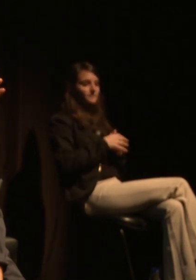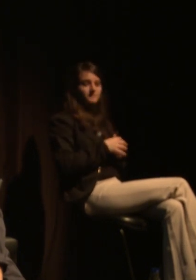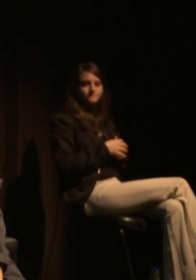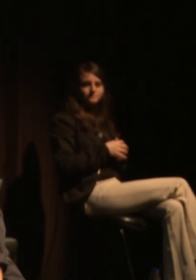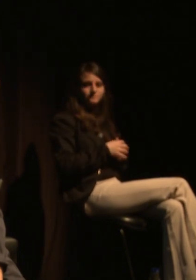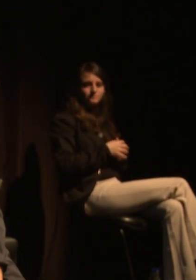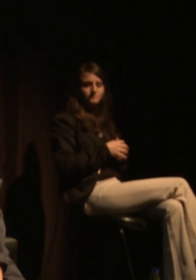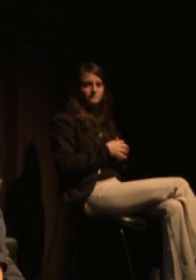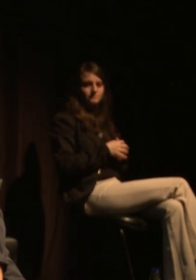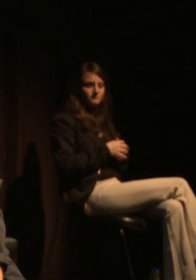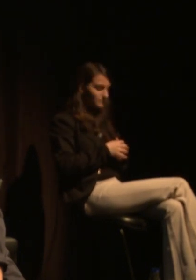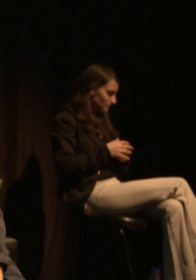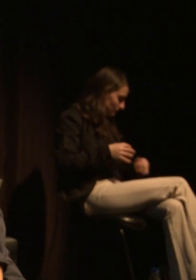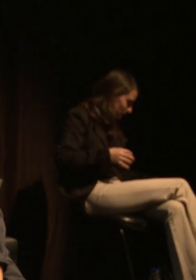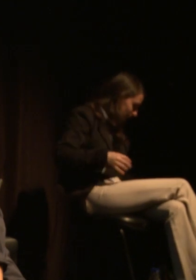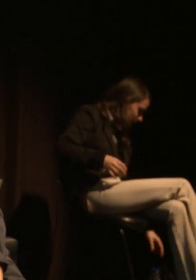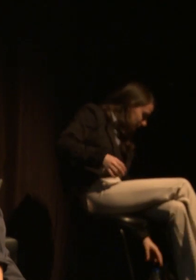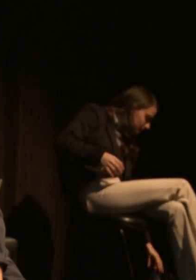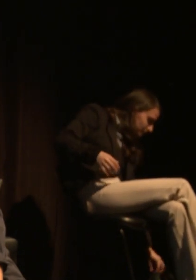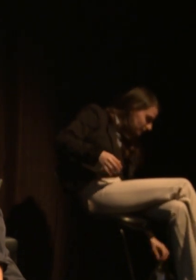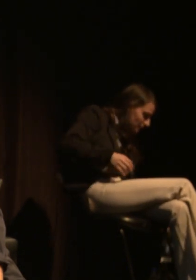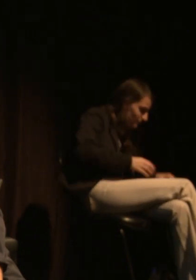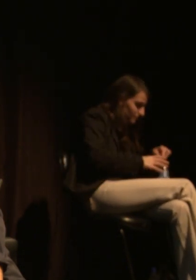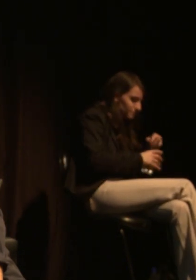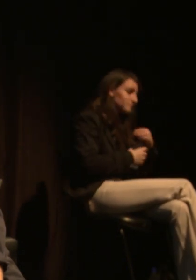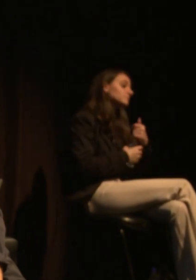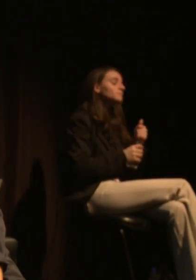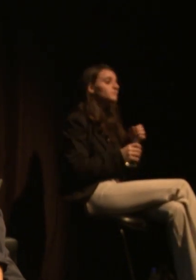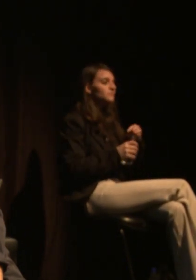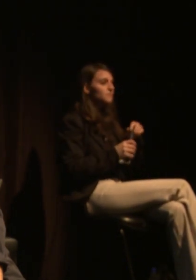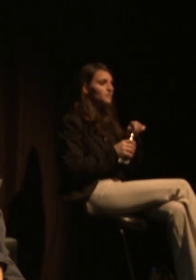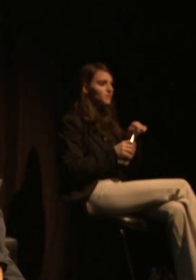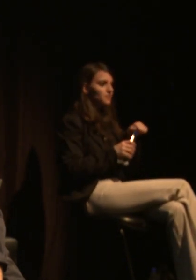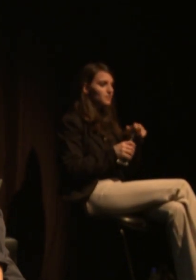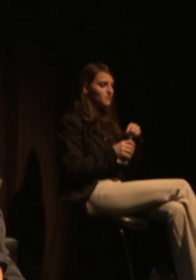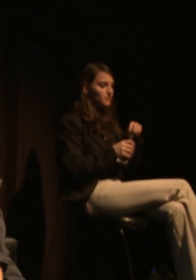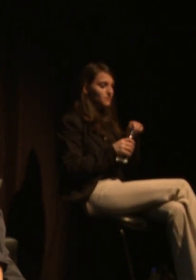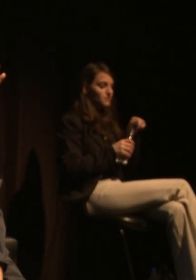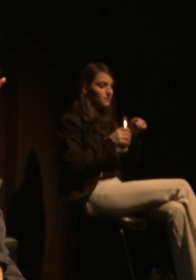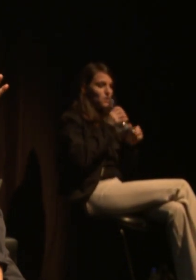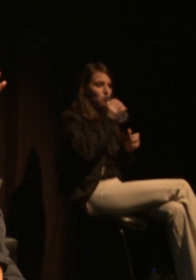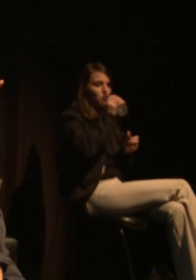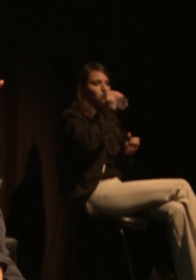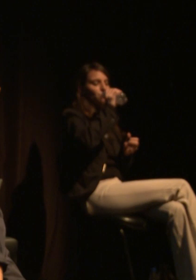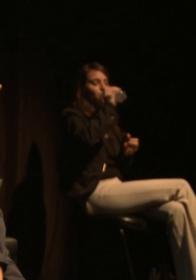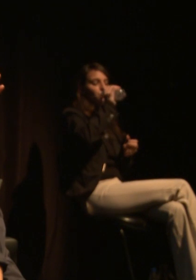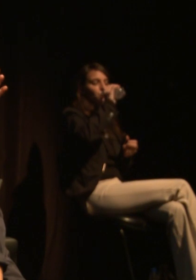Naquela época a imprensa era toda com... A primeira página era tudo notícia. Tinha uma ou outra